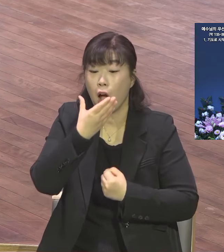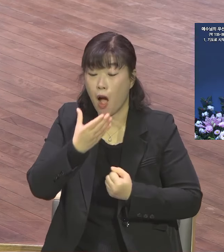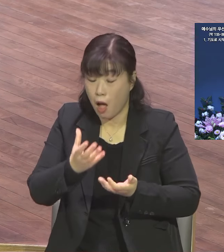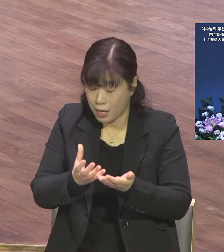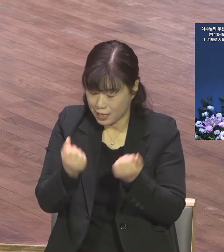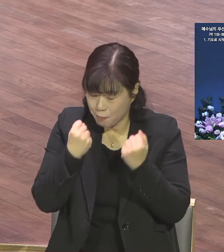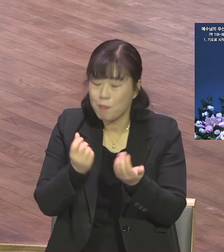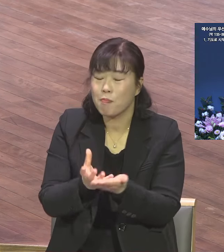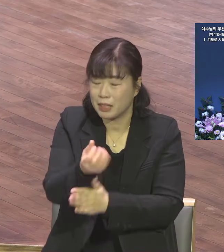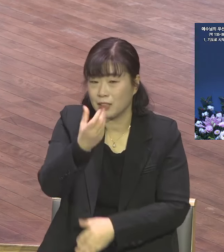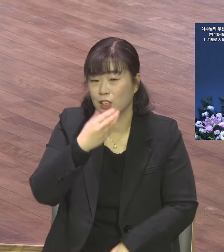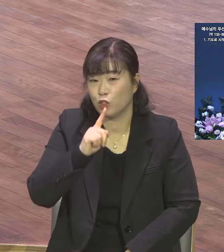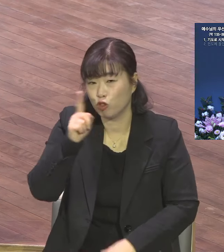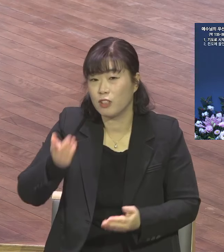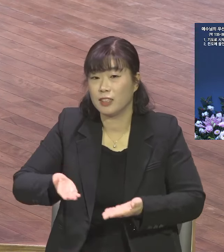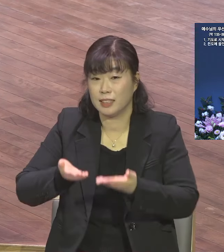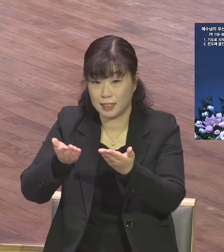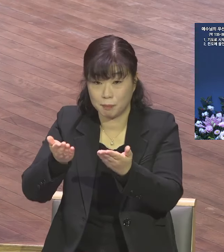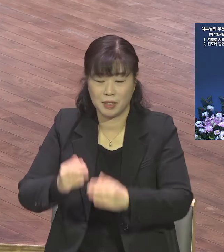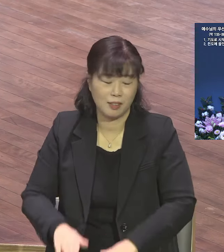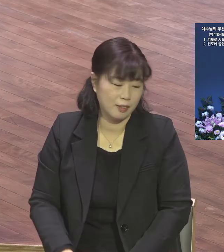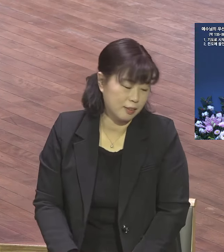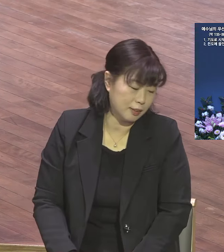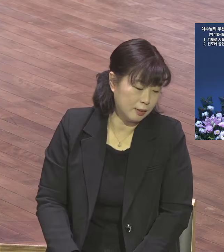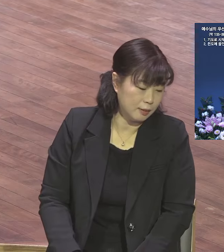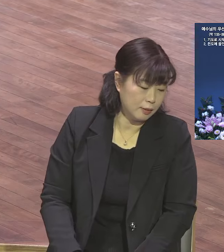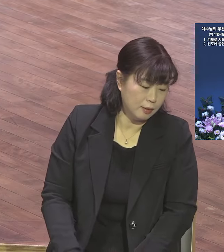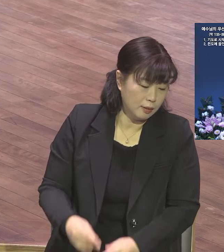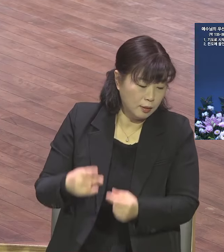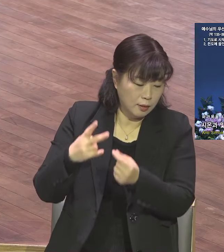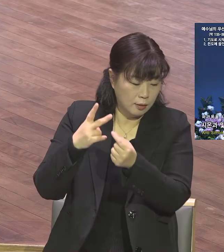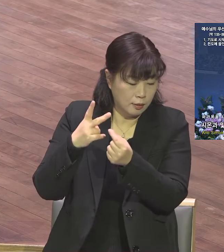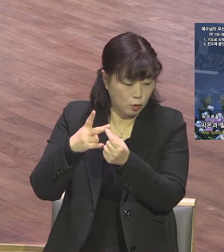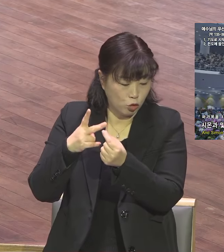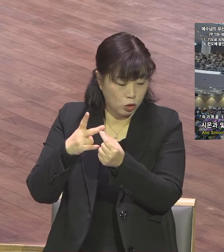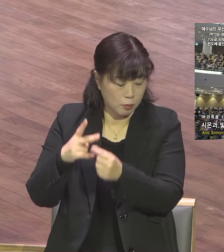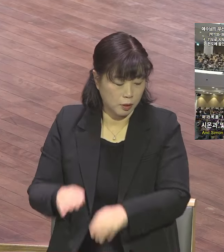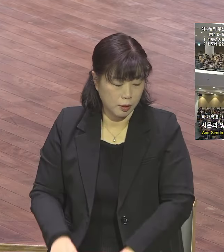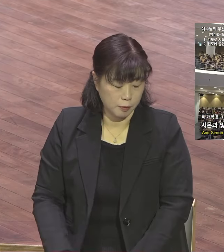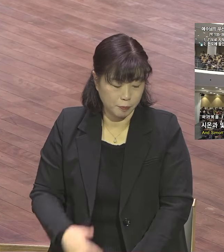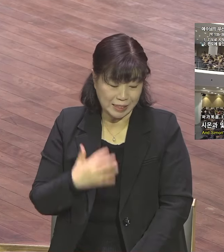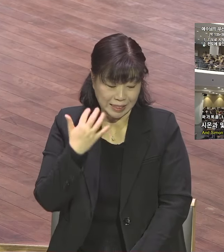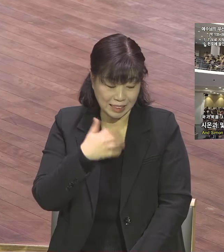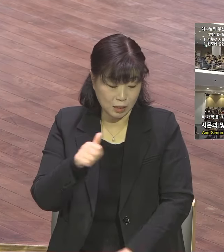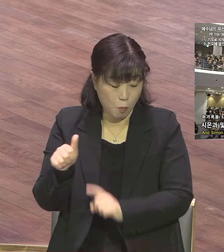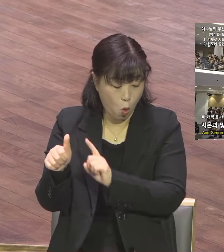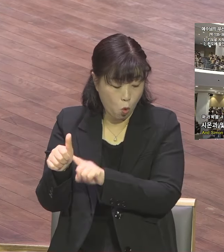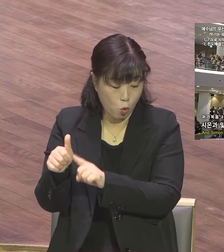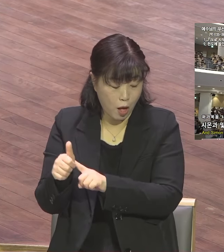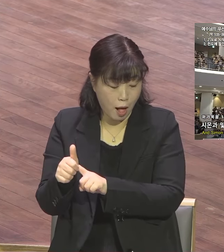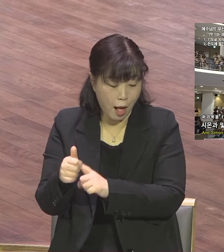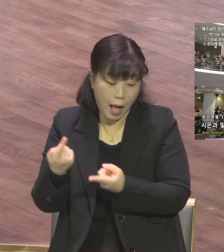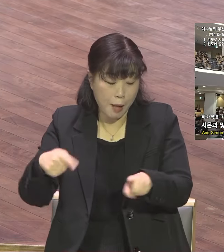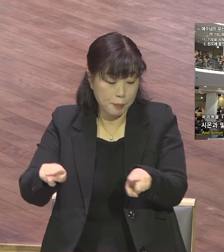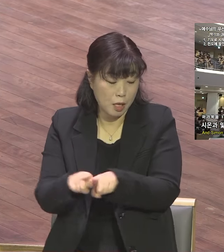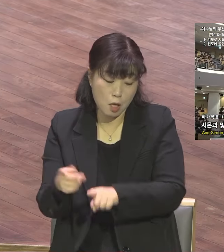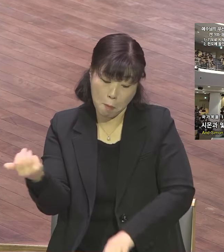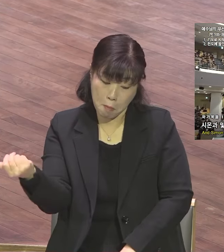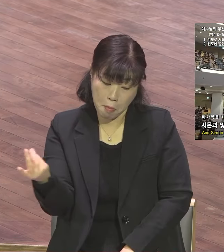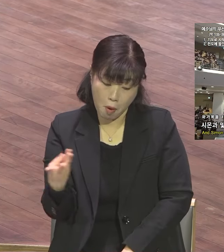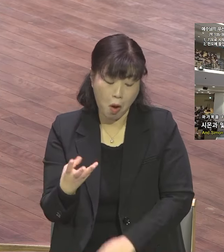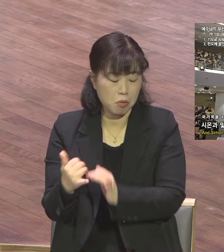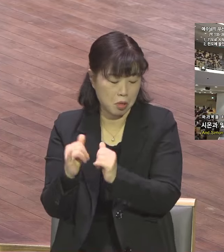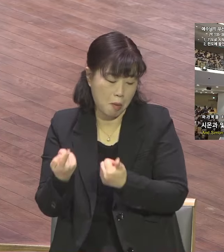축복합니다. 둘째로 전도에 올인하신 예수님이십니다. 36절 봅니다. 시몬과 및 그와 함께